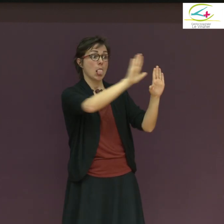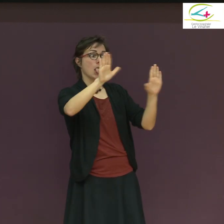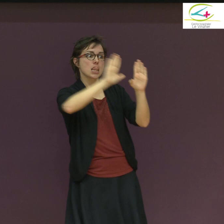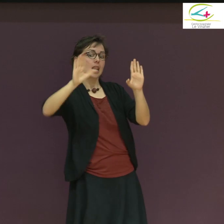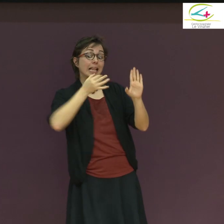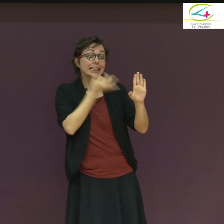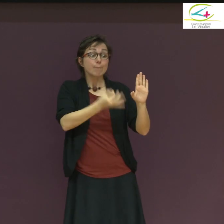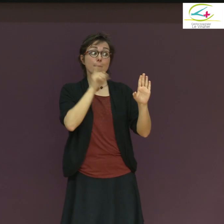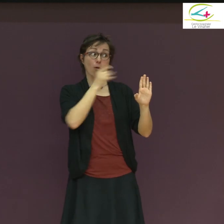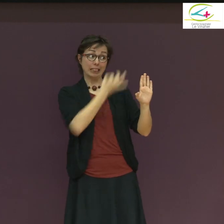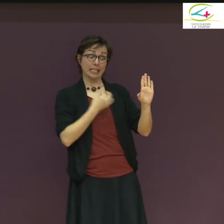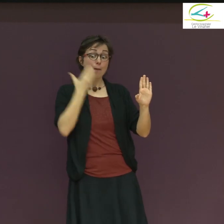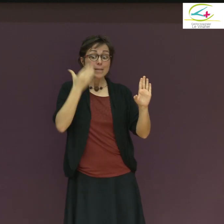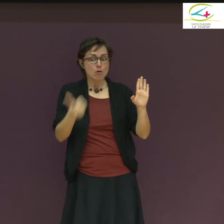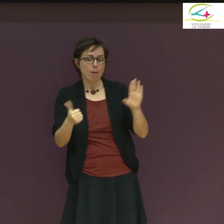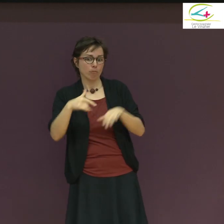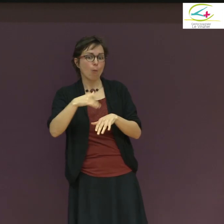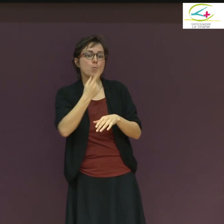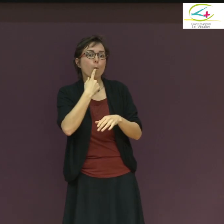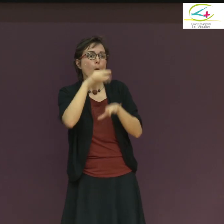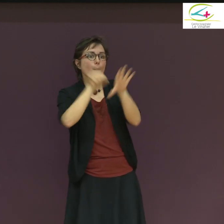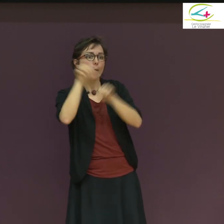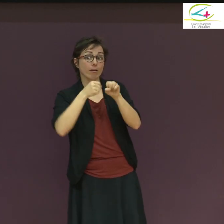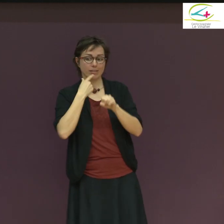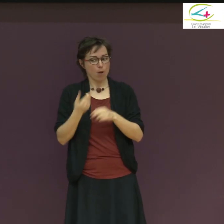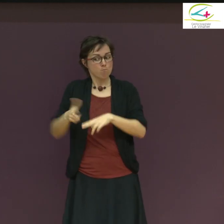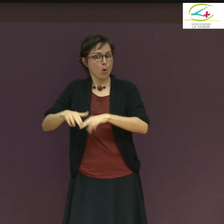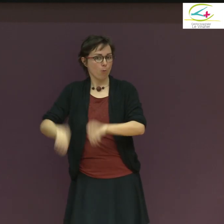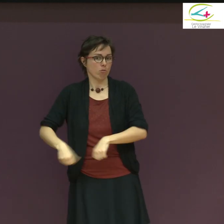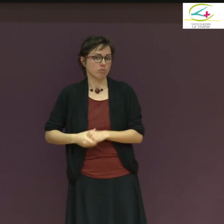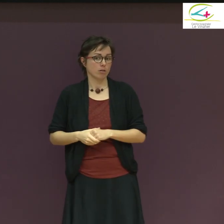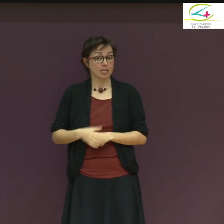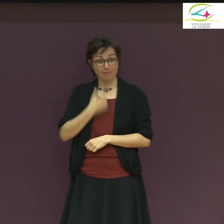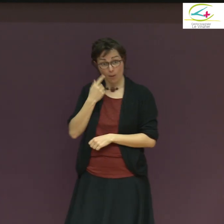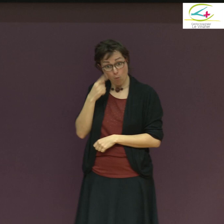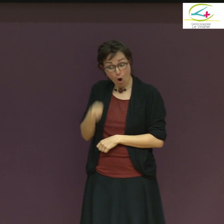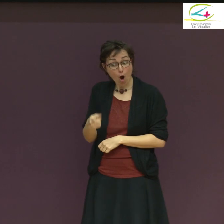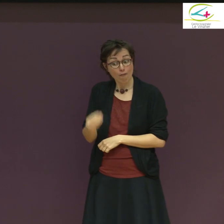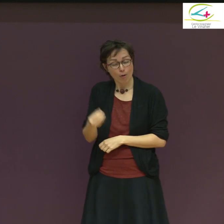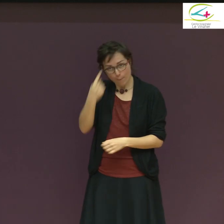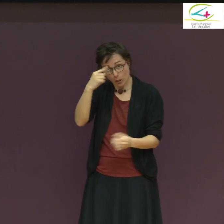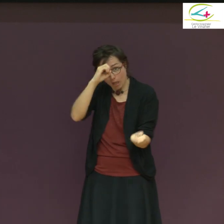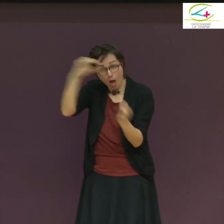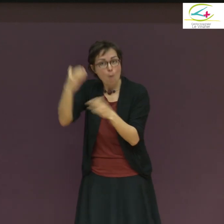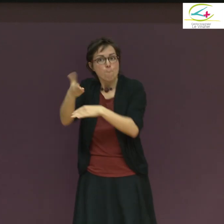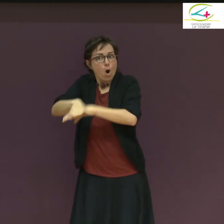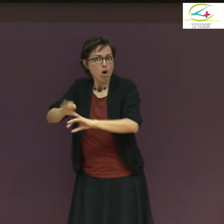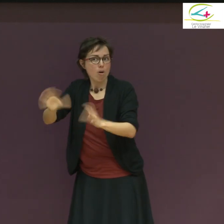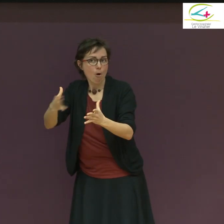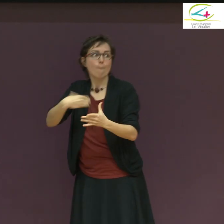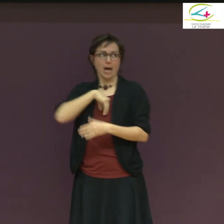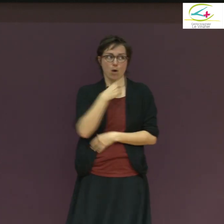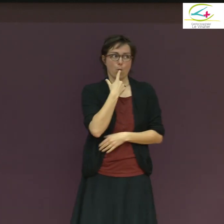mourir. Donc vous voyez, dans la tête de cet enfant, prendre les tic-tac, c'était mourir. Le désir de mort, il était